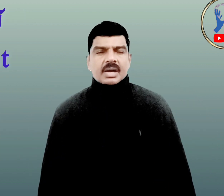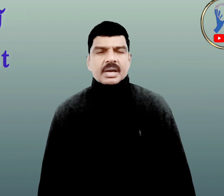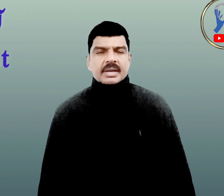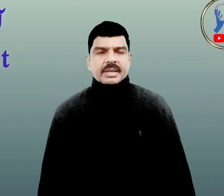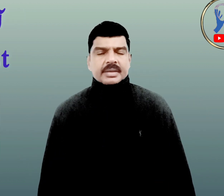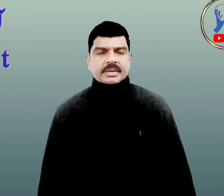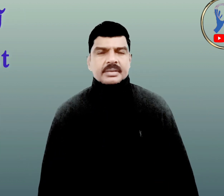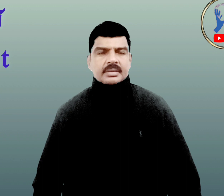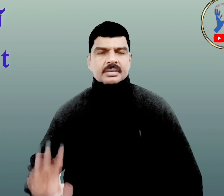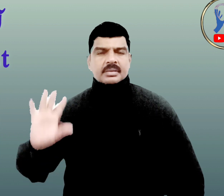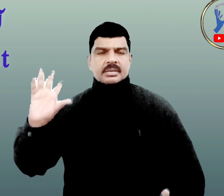आखिरी